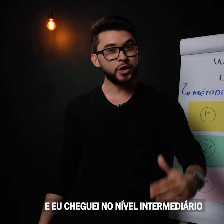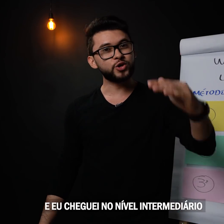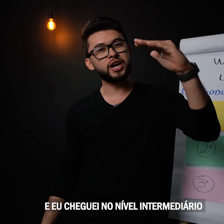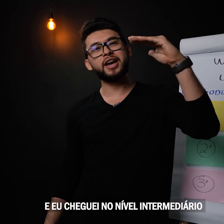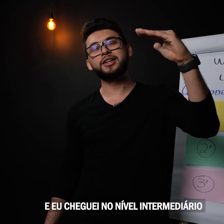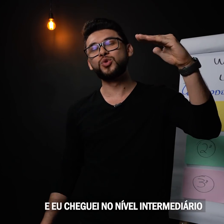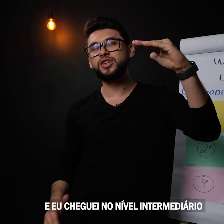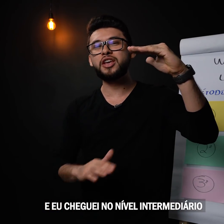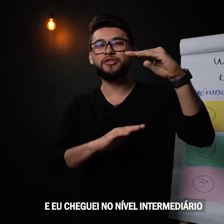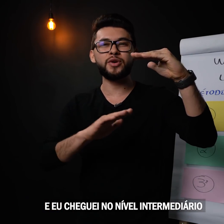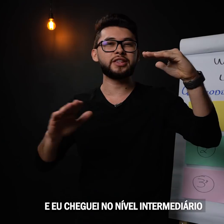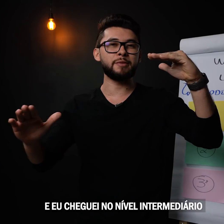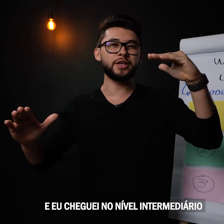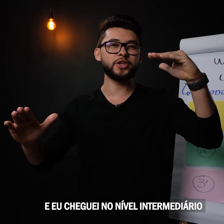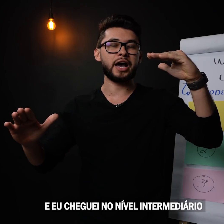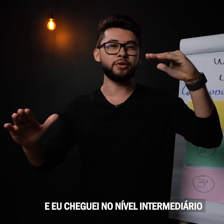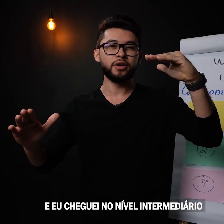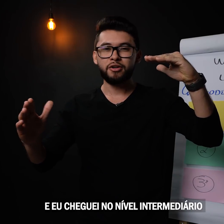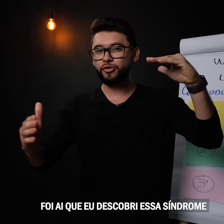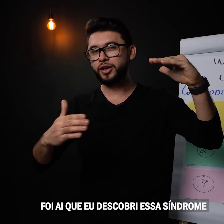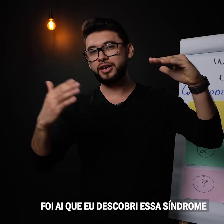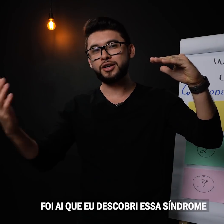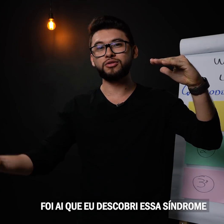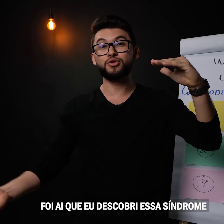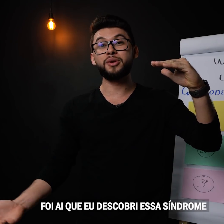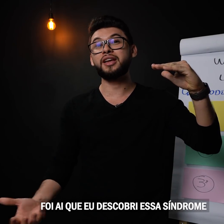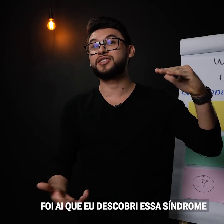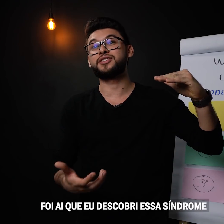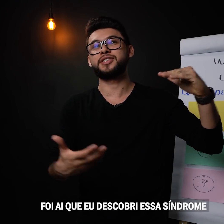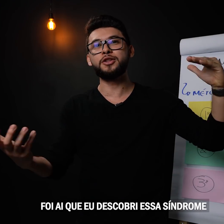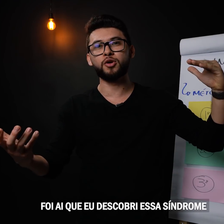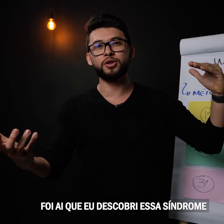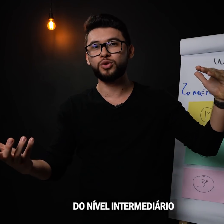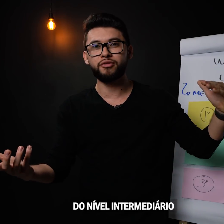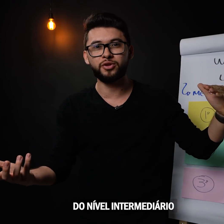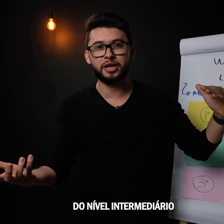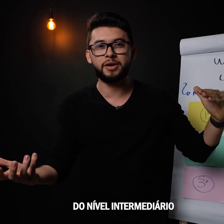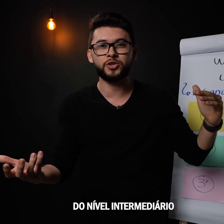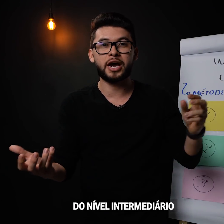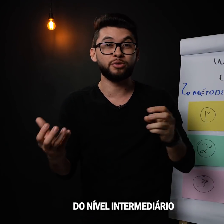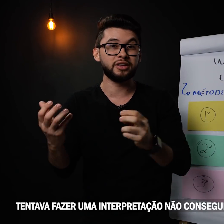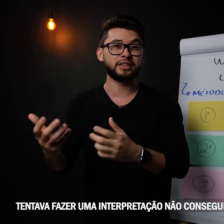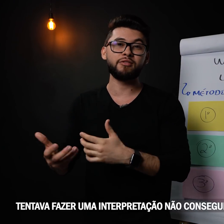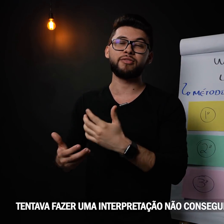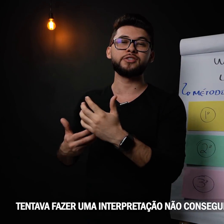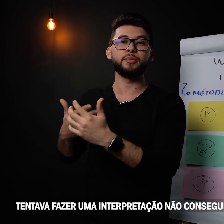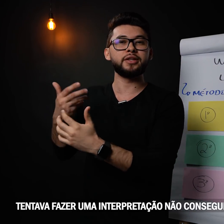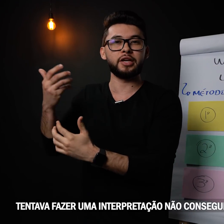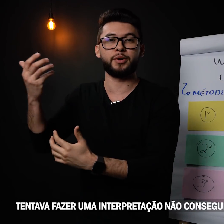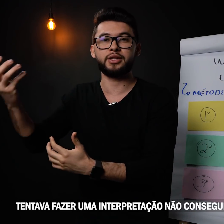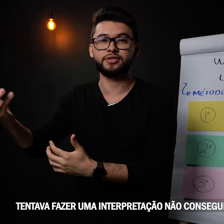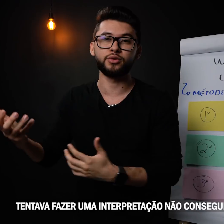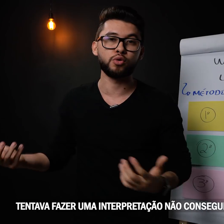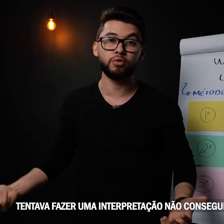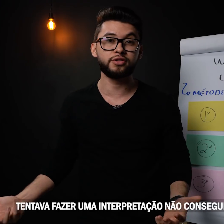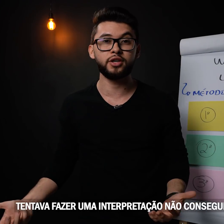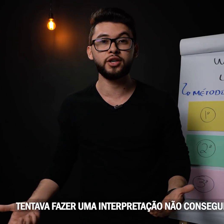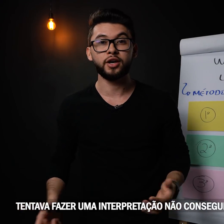eu cheguei no nível intermediário. Foi aí que eu descobri essa síndrome do nível intermediário. Eu tentava fazer uma interpretação, não conseguia.